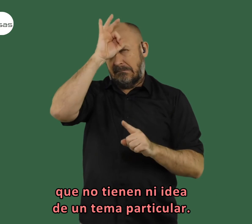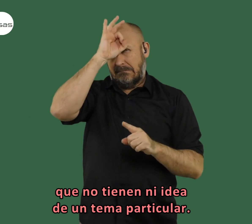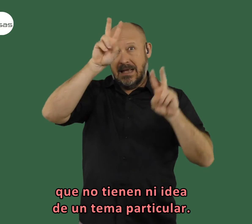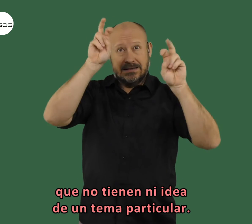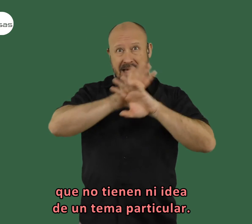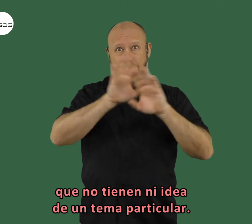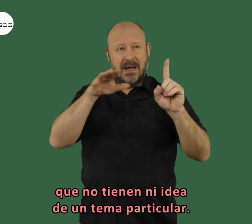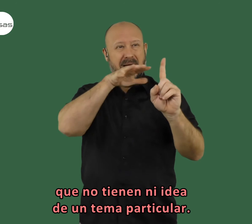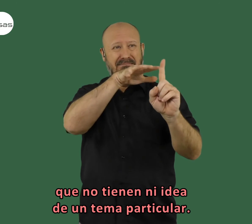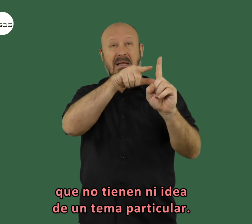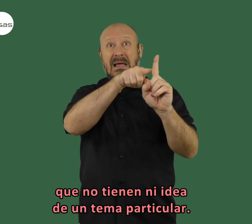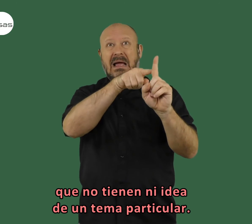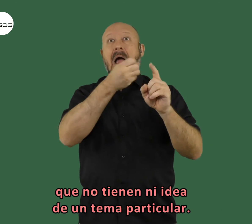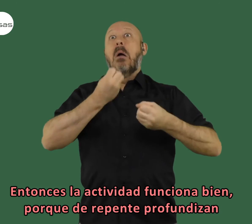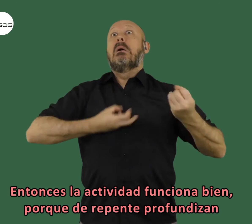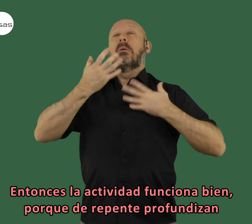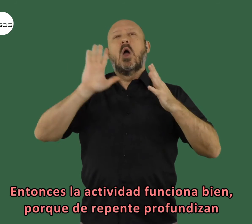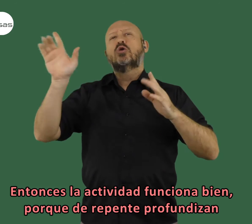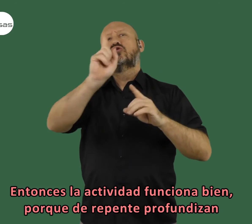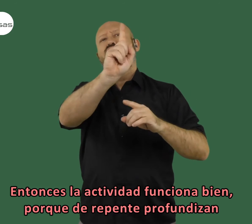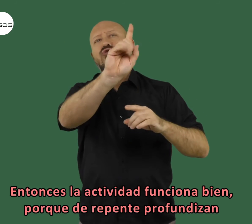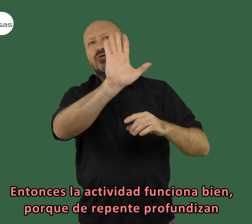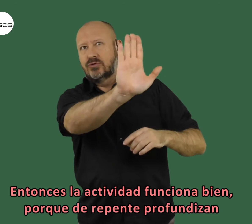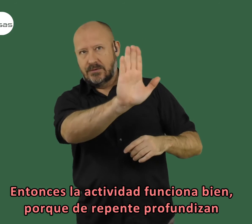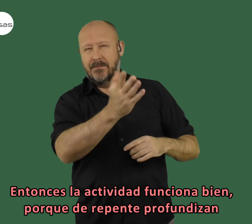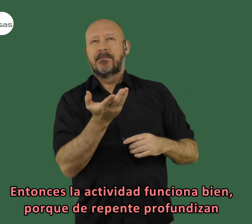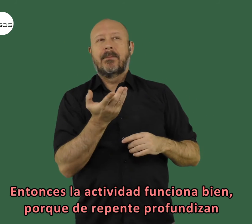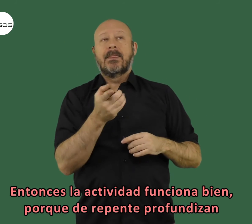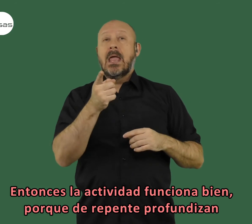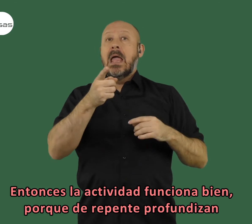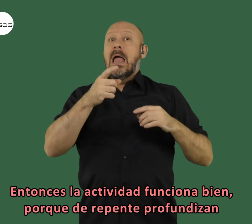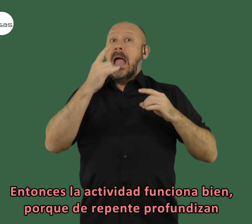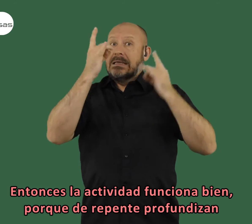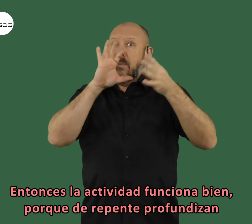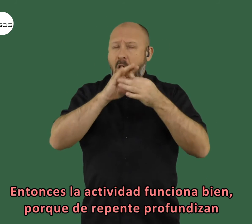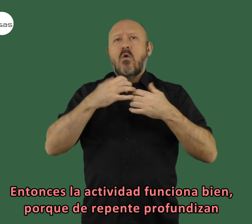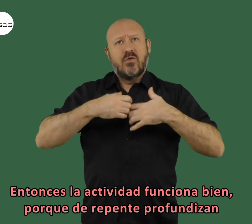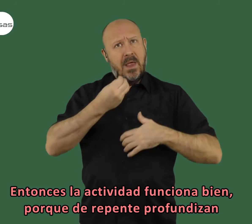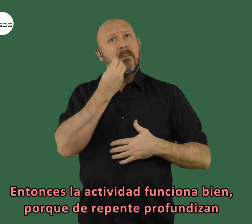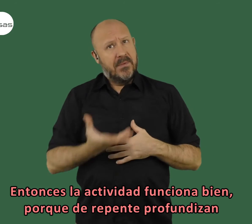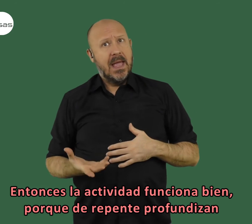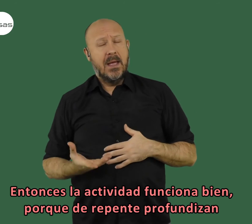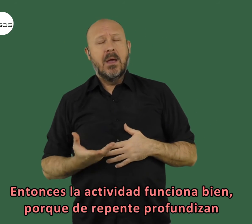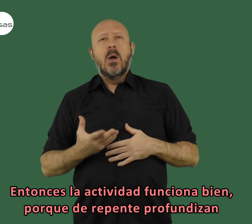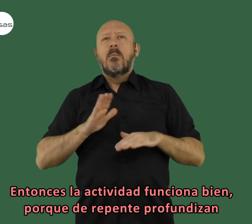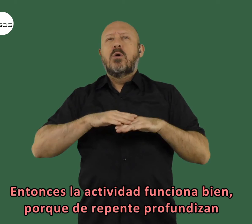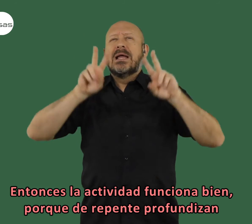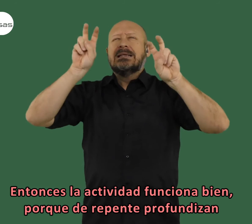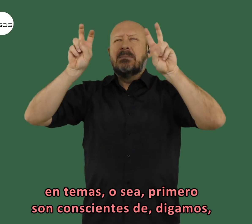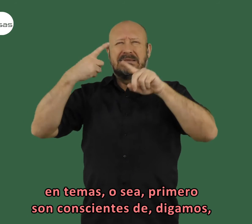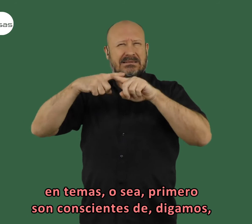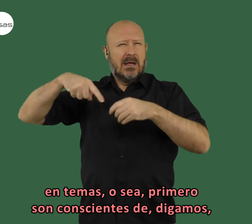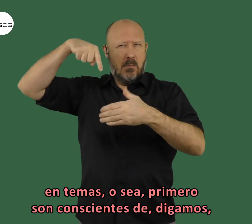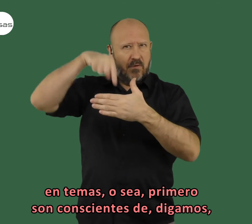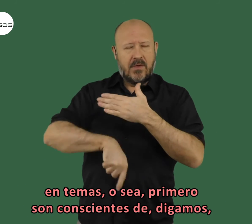no tienen ni idea de un tema particular. Entonces, la actividad funciona bien porque de repente